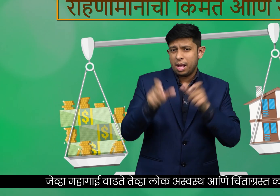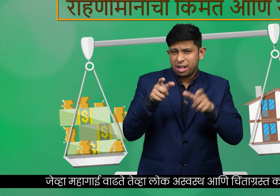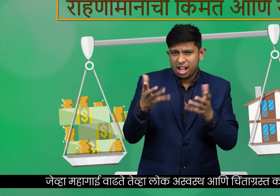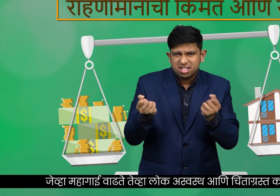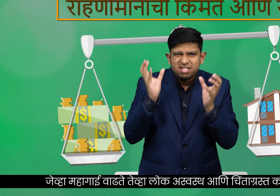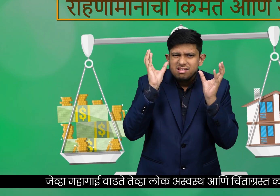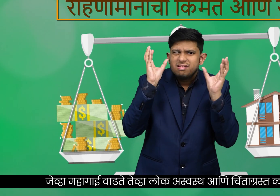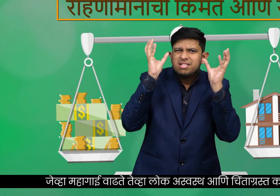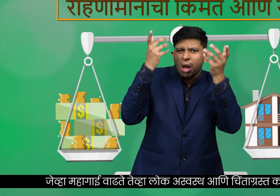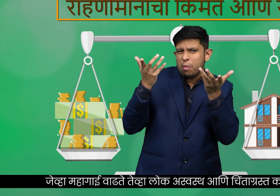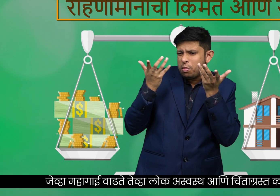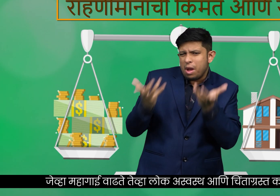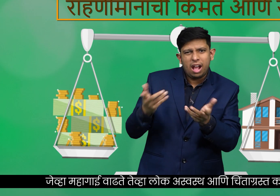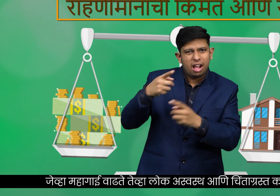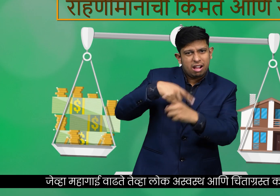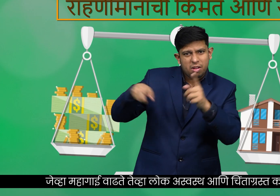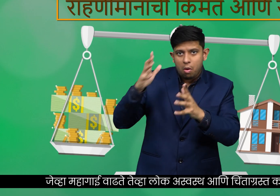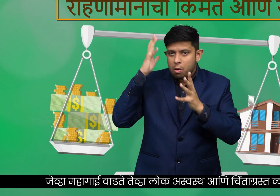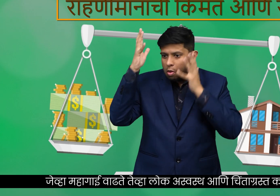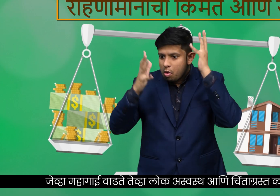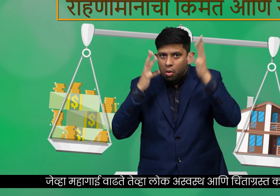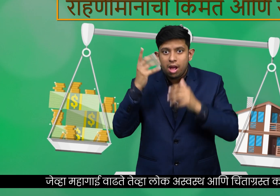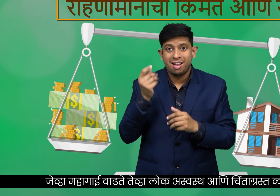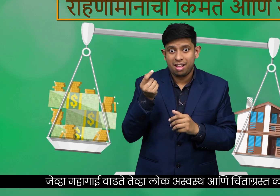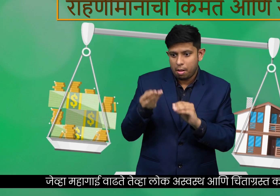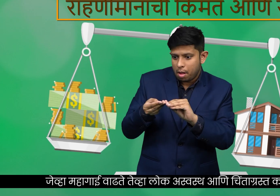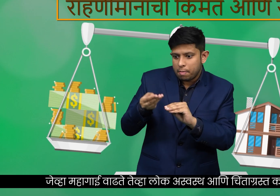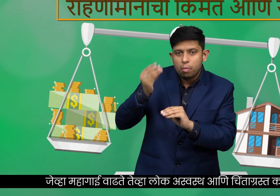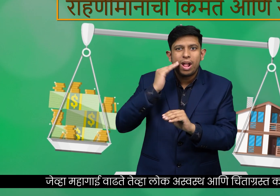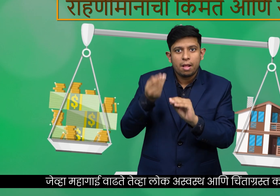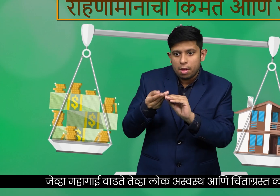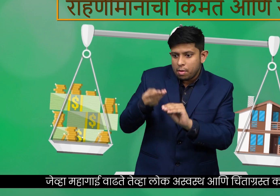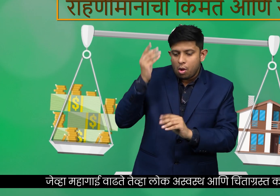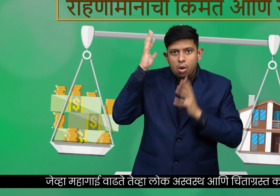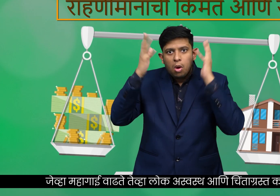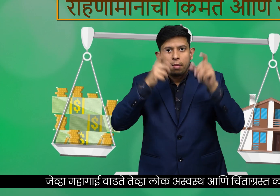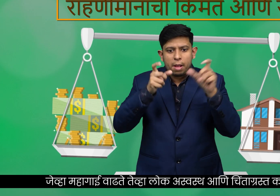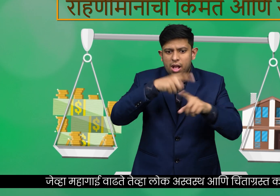जेव्हा महागाई वाढते तेव्हा लोक अस्वस्थ आणि चिंताग्रस्त का होतात?